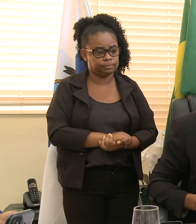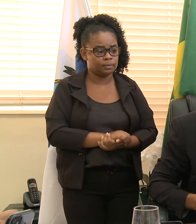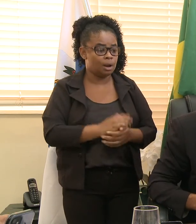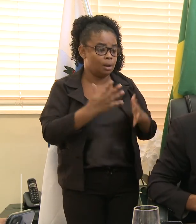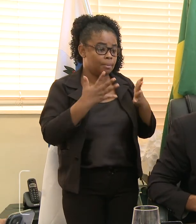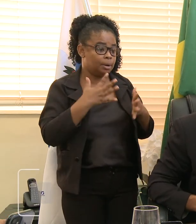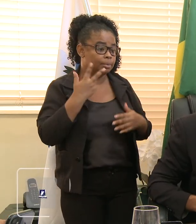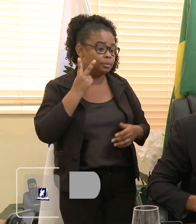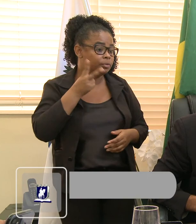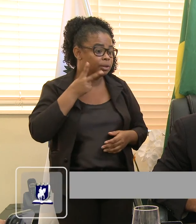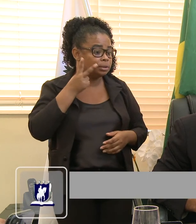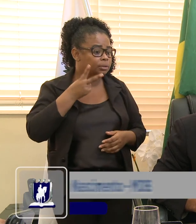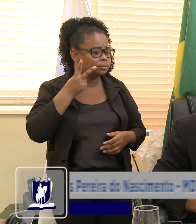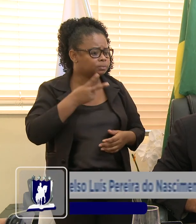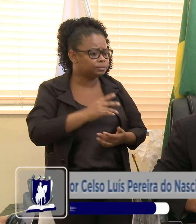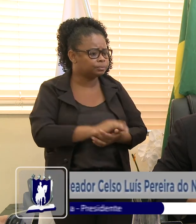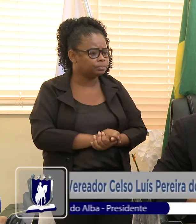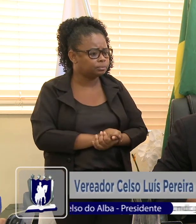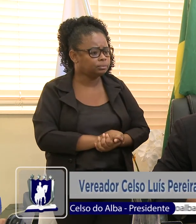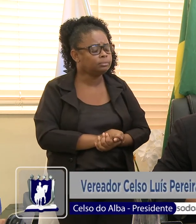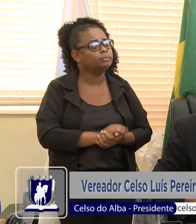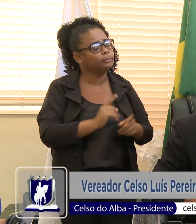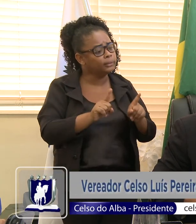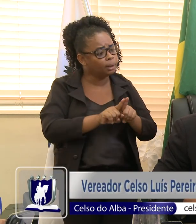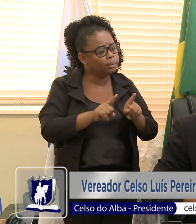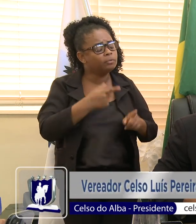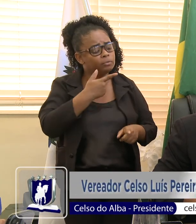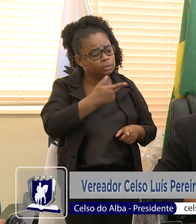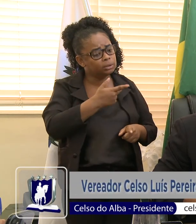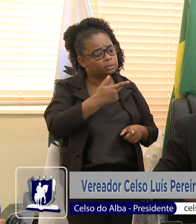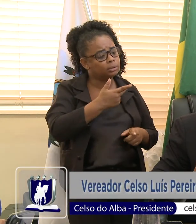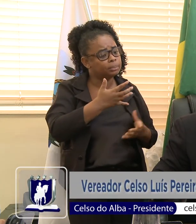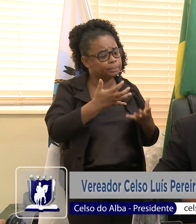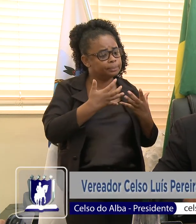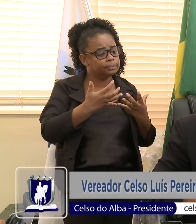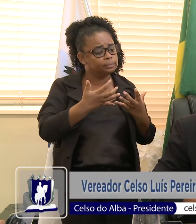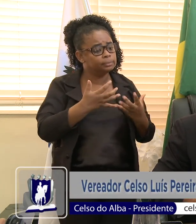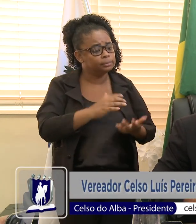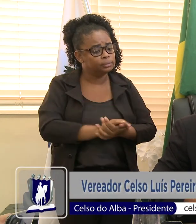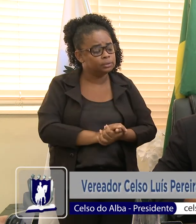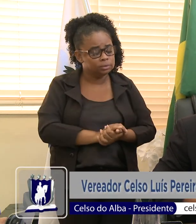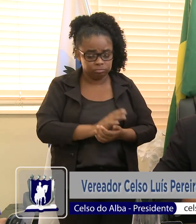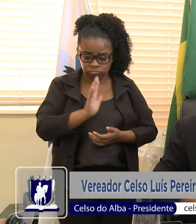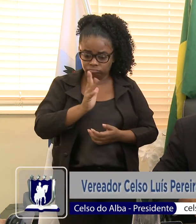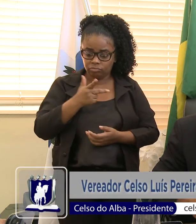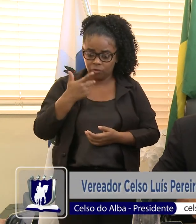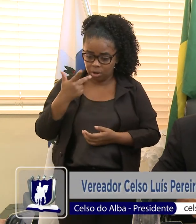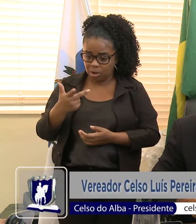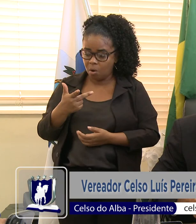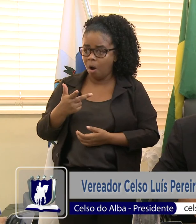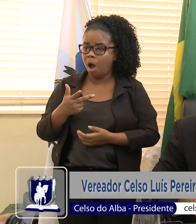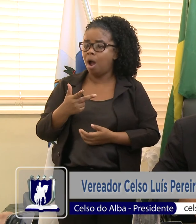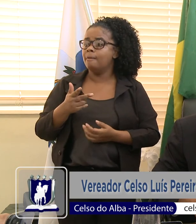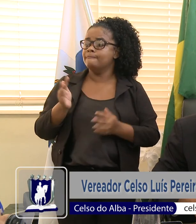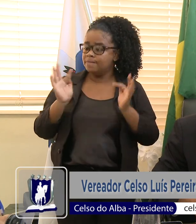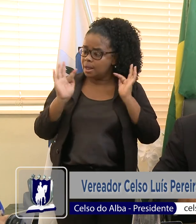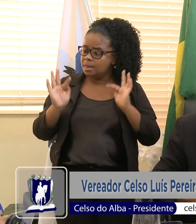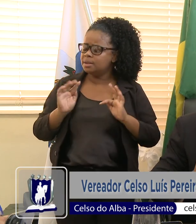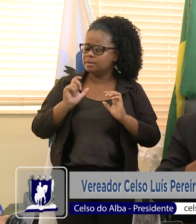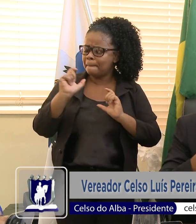Parabéns, vereador. E ressaltando também que, como o senhor bem disse, foi muito feliz nas